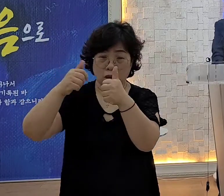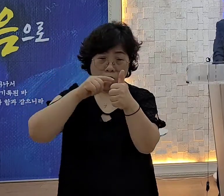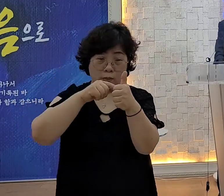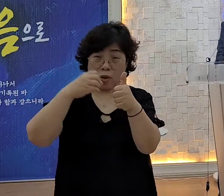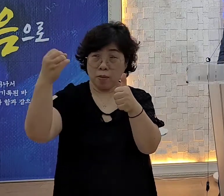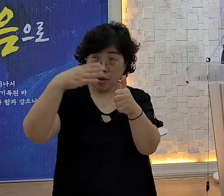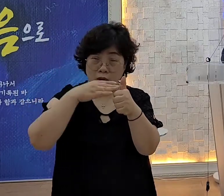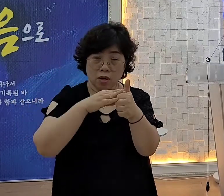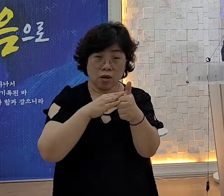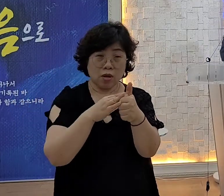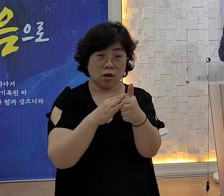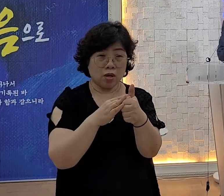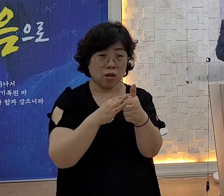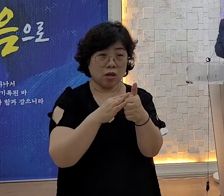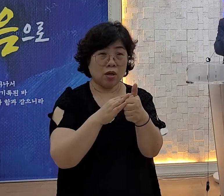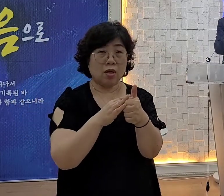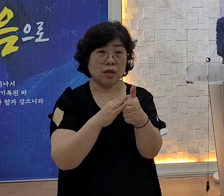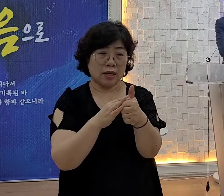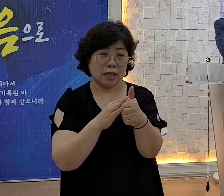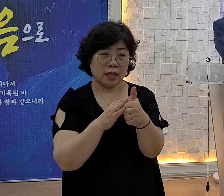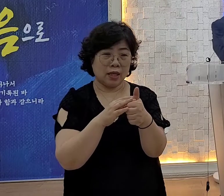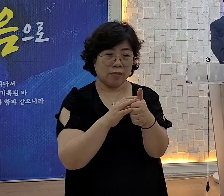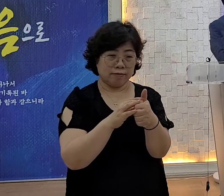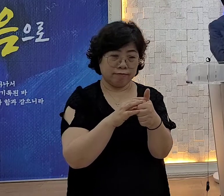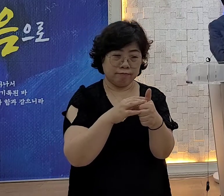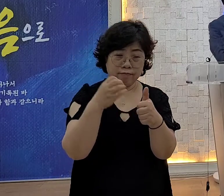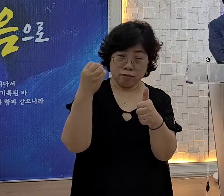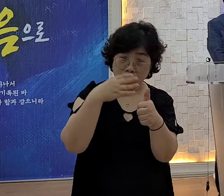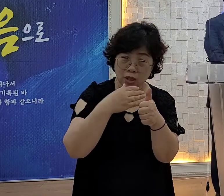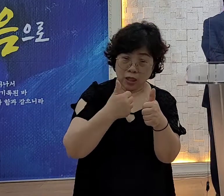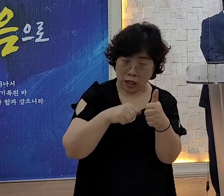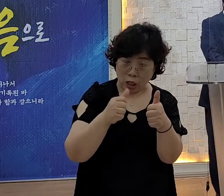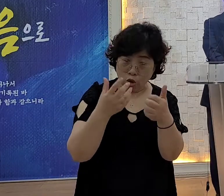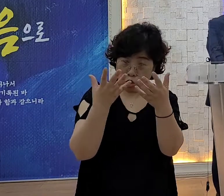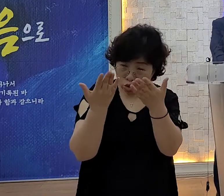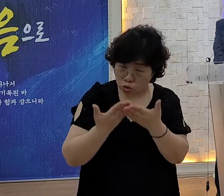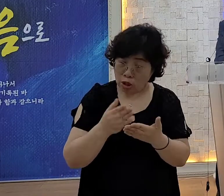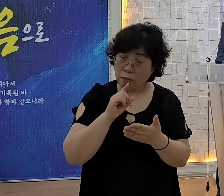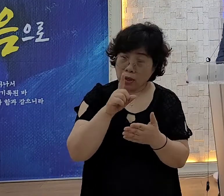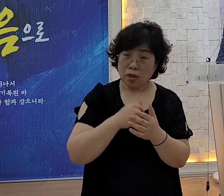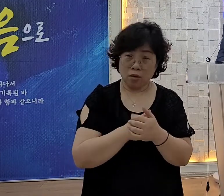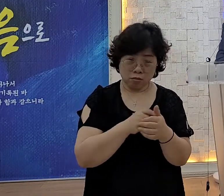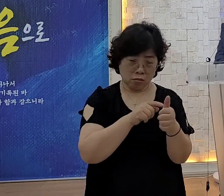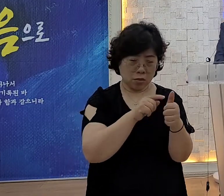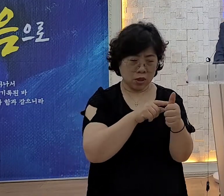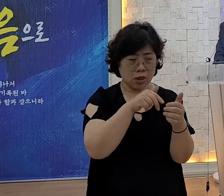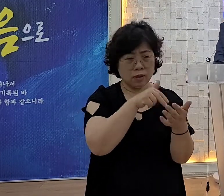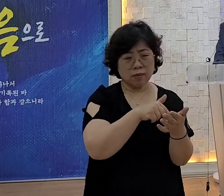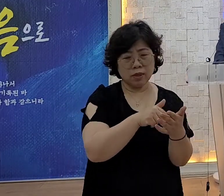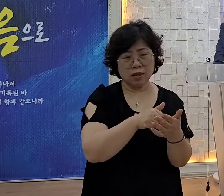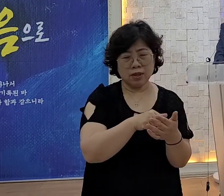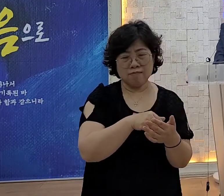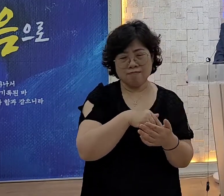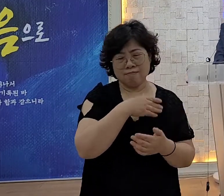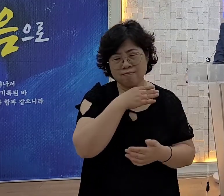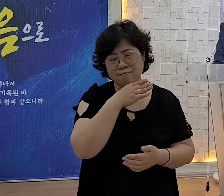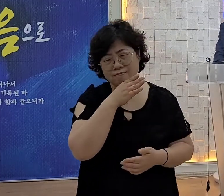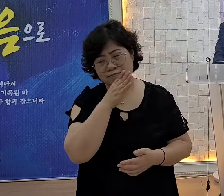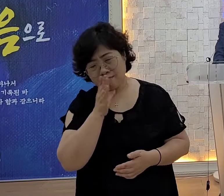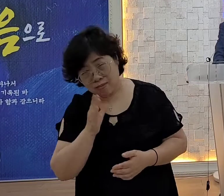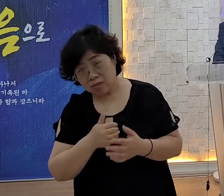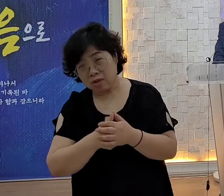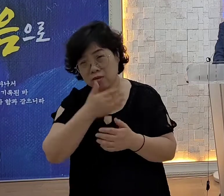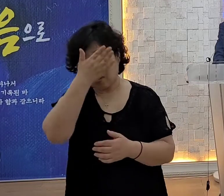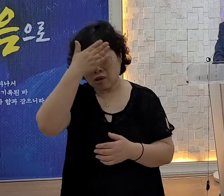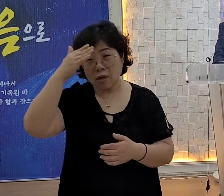거다. 아니 지금 약속 믿고 10년 동안도 하나도 없는데 이제 100세가 다 돼가는데 무슨 자식을 주는데 하늘에 별과 같이